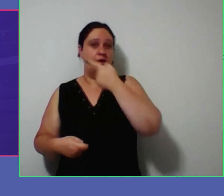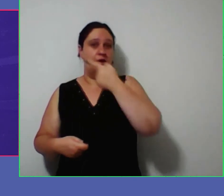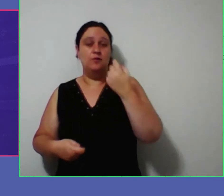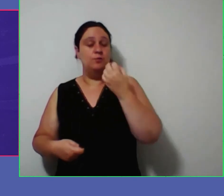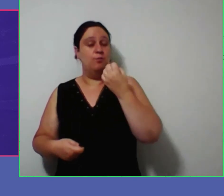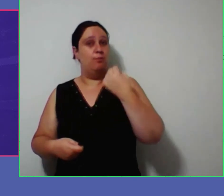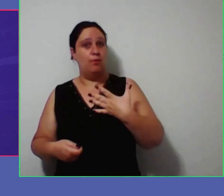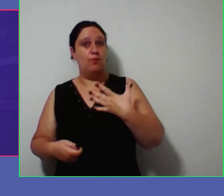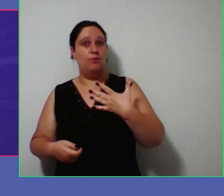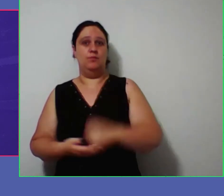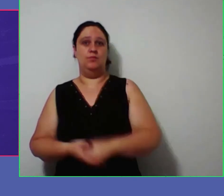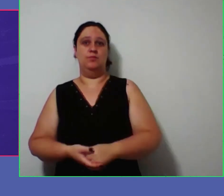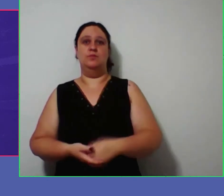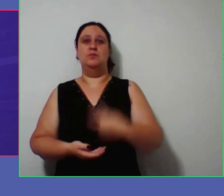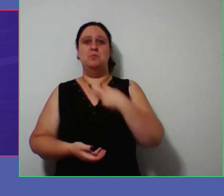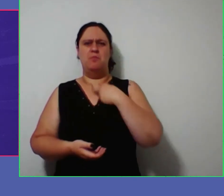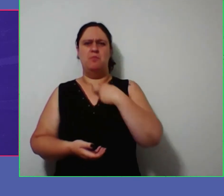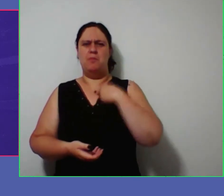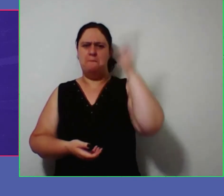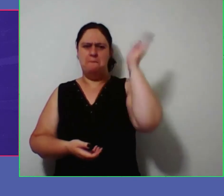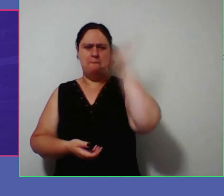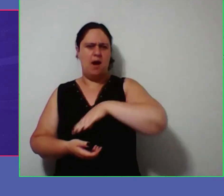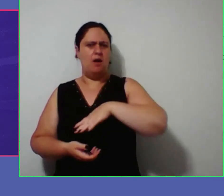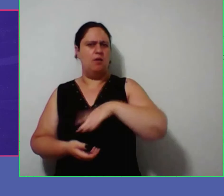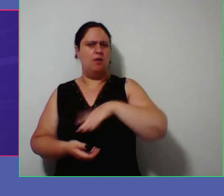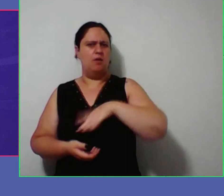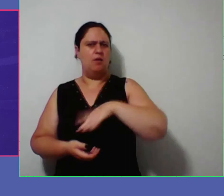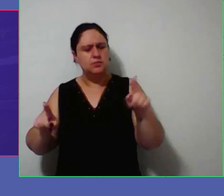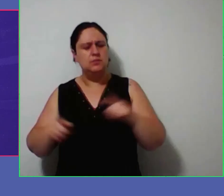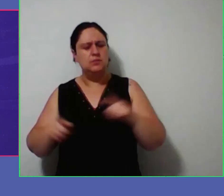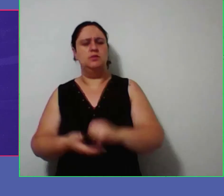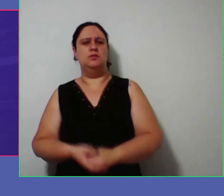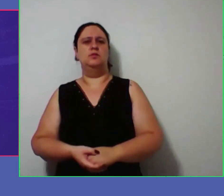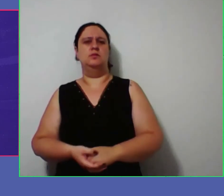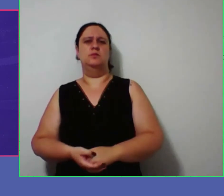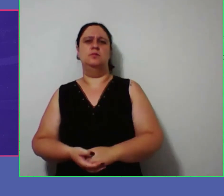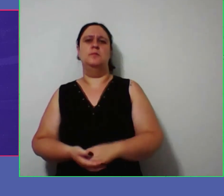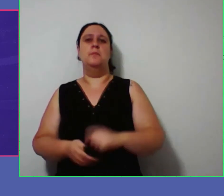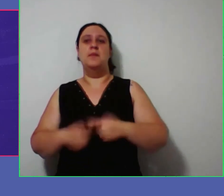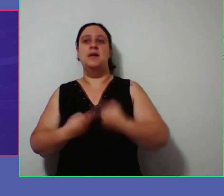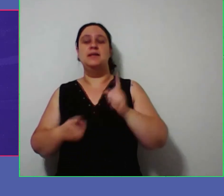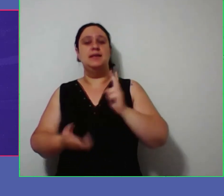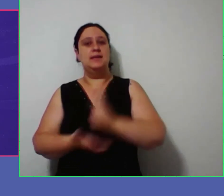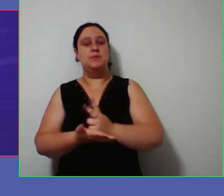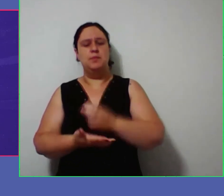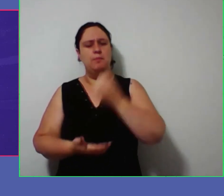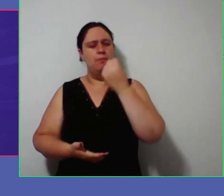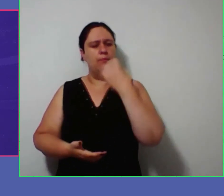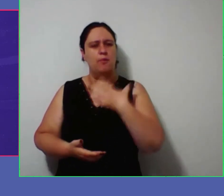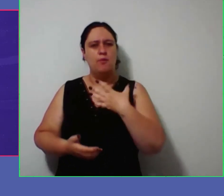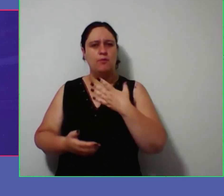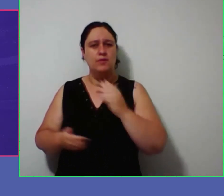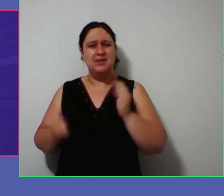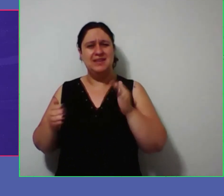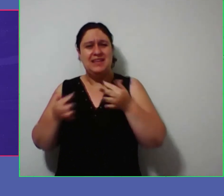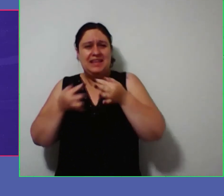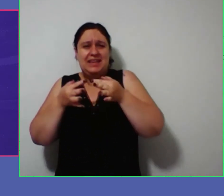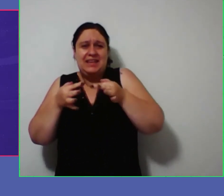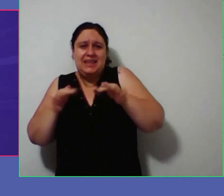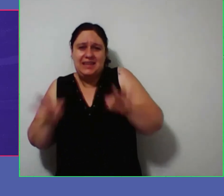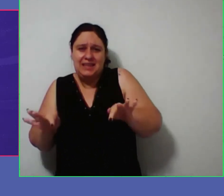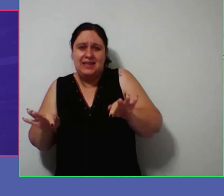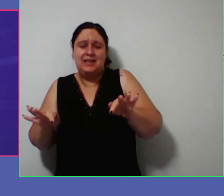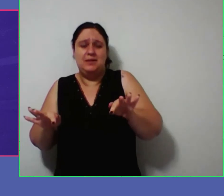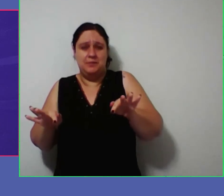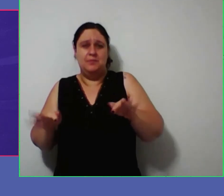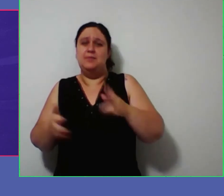olhos de maldade, querendo fazer mal para os outros, mas de bondade e de humildade, irmão, sempre humildade,